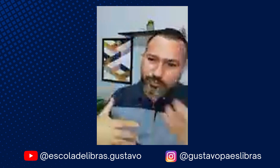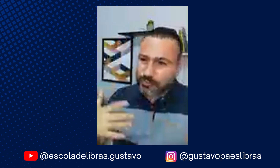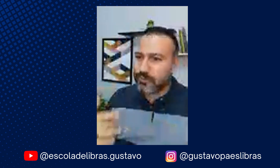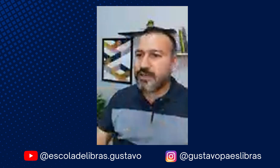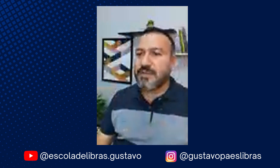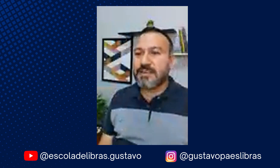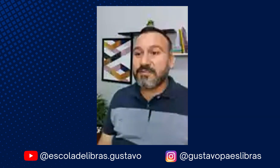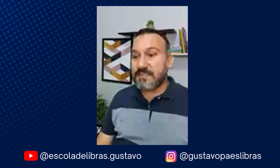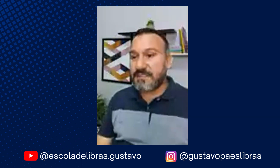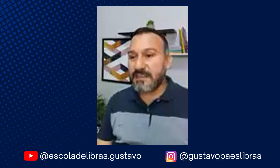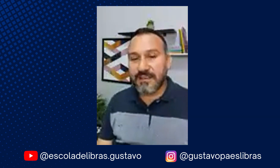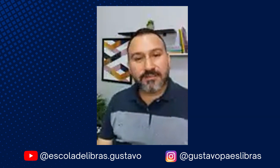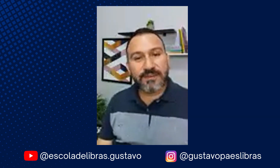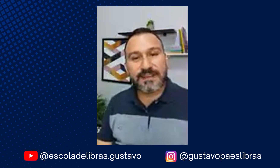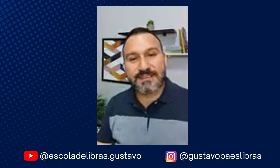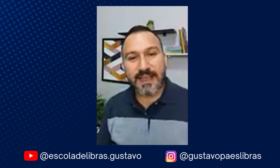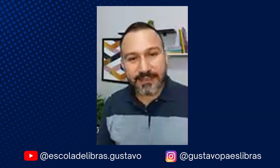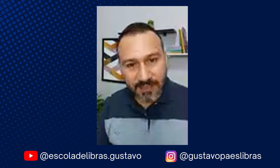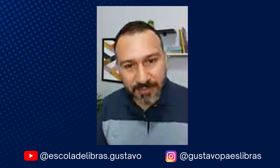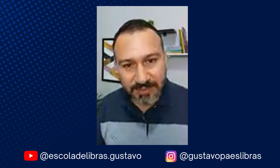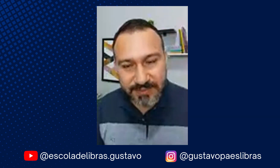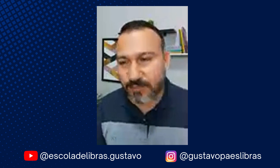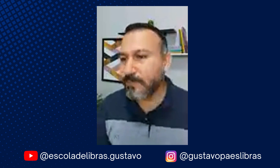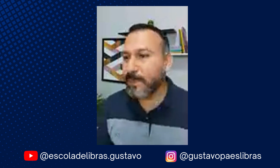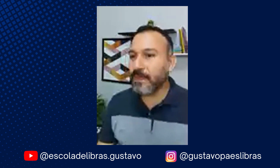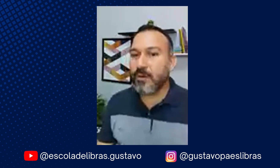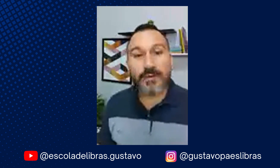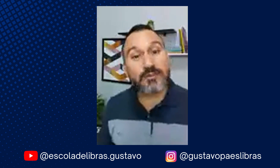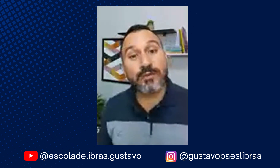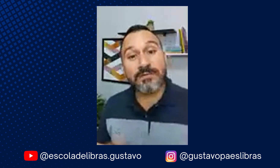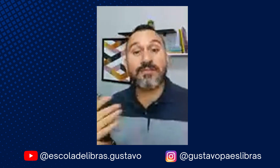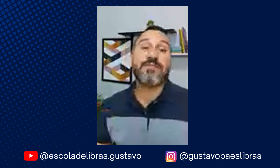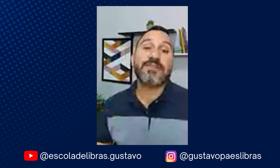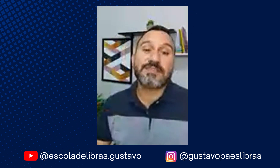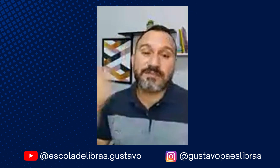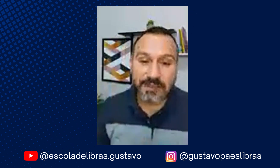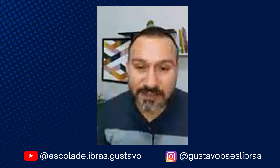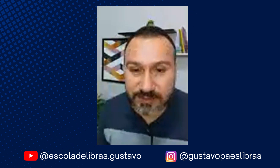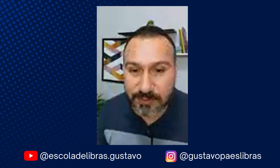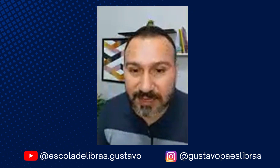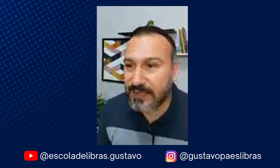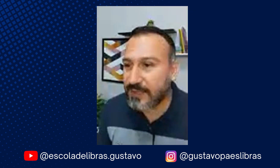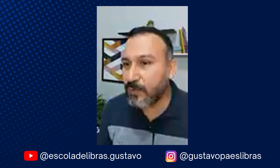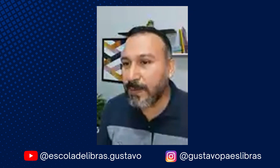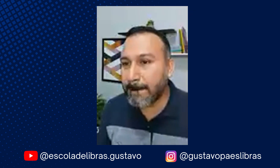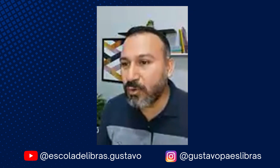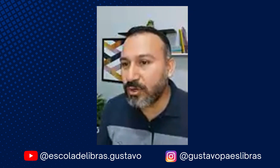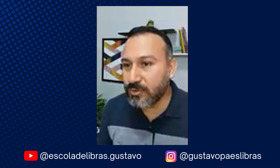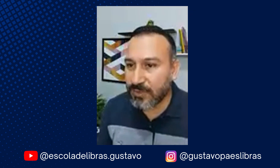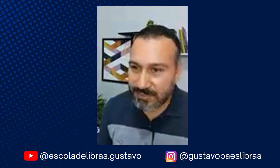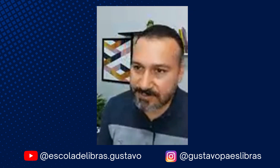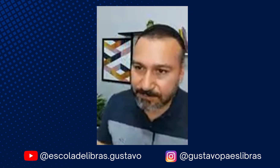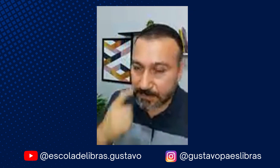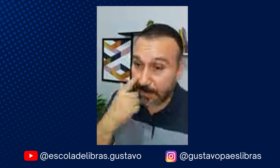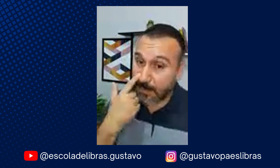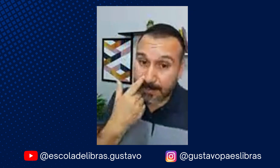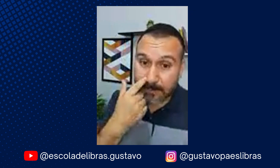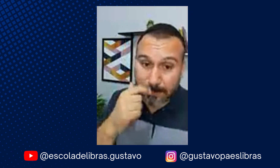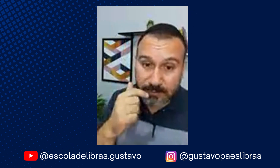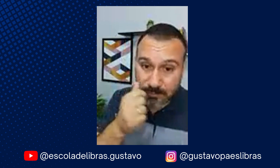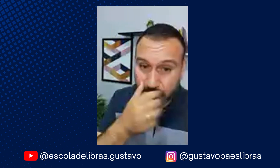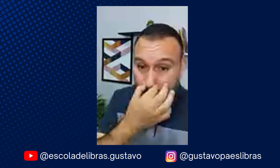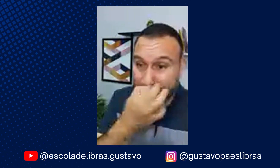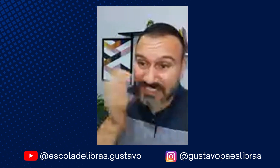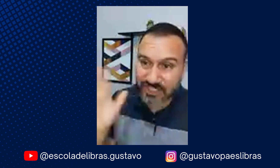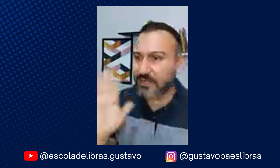falando tudo, e você faz a interpretação com a sua voz falando em língua portuguesa.